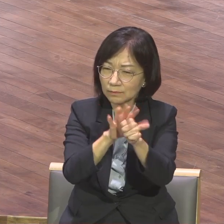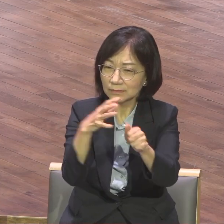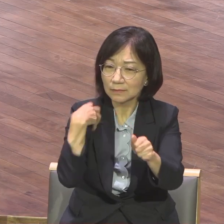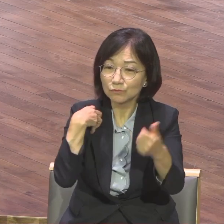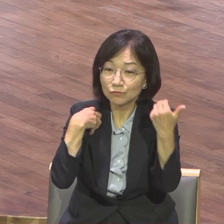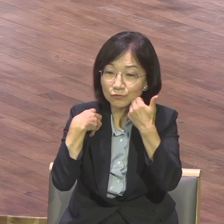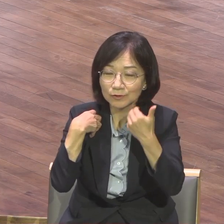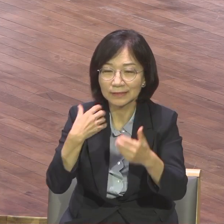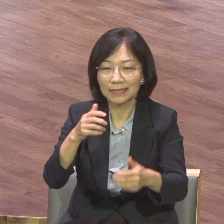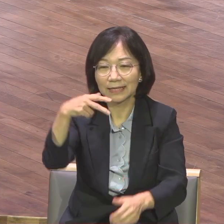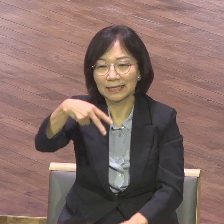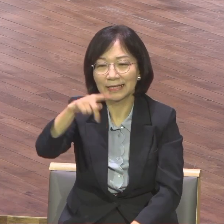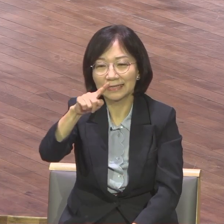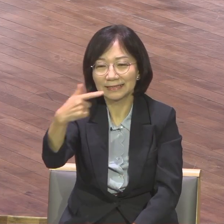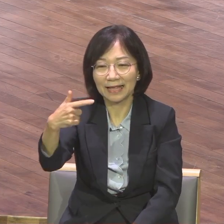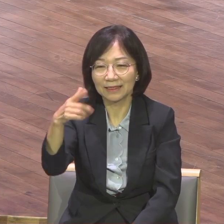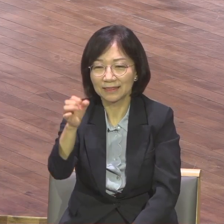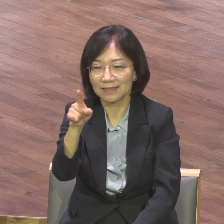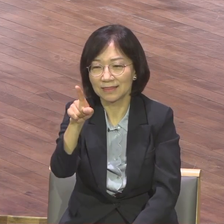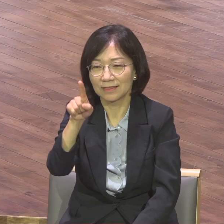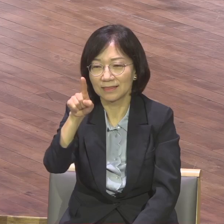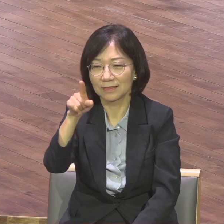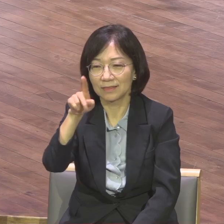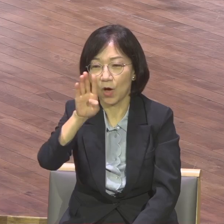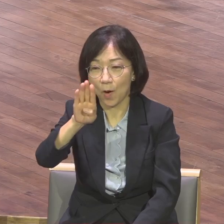산업인이 중요하구나 하는 것을